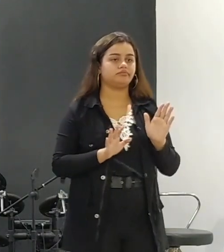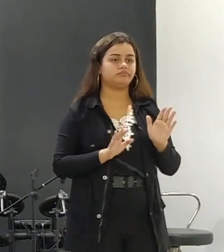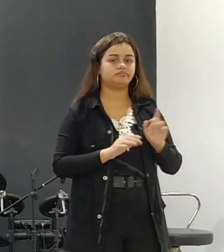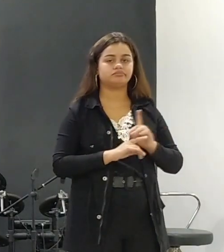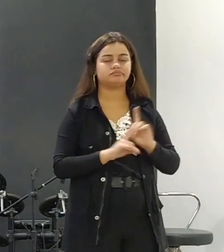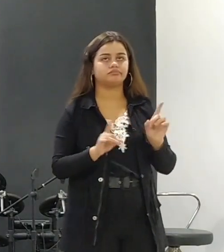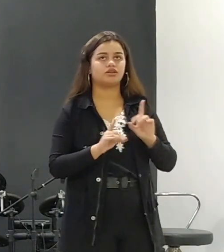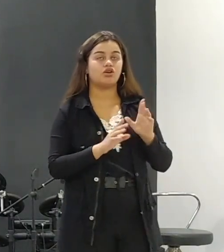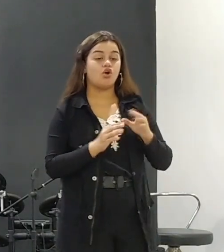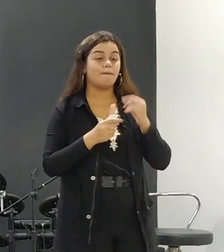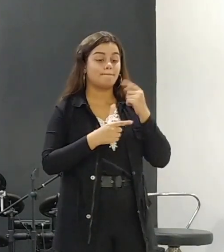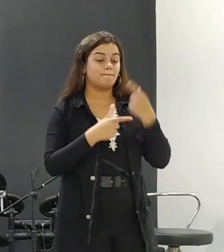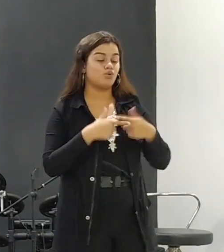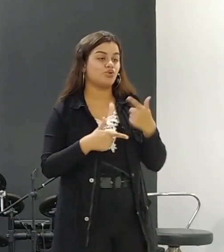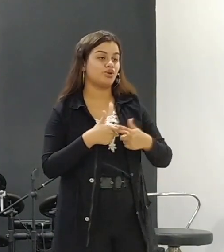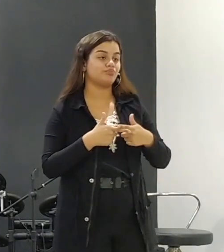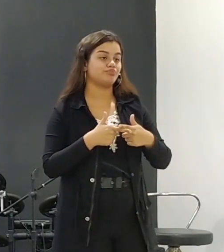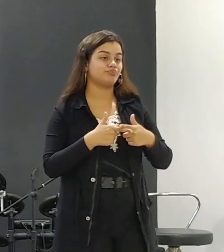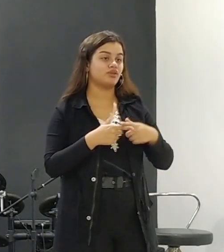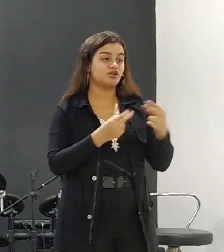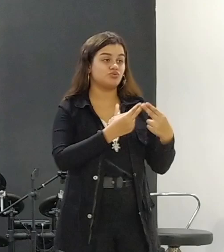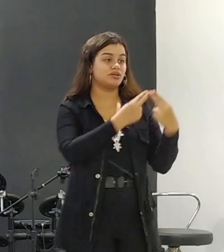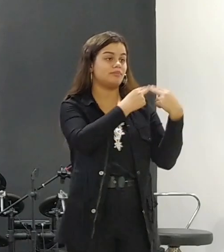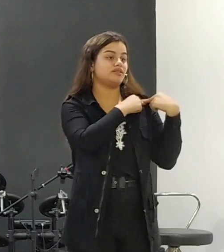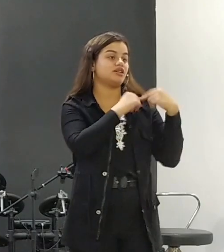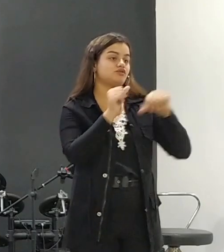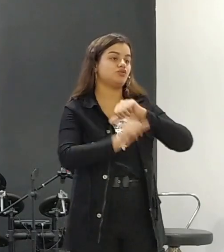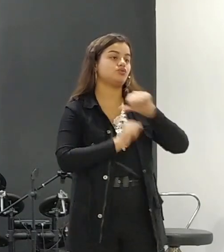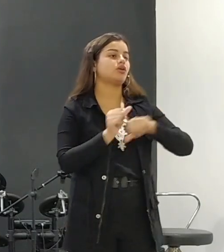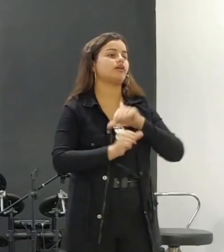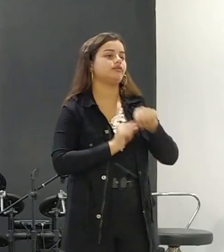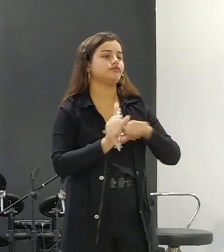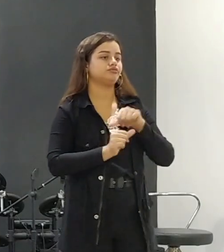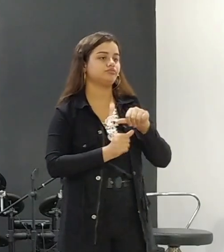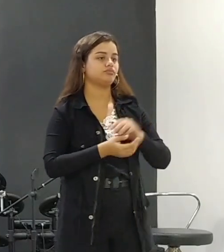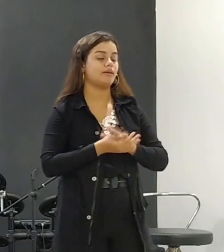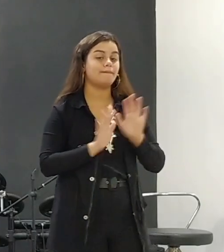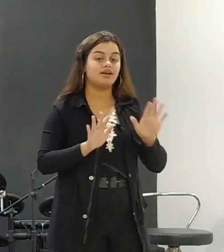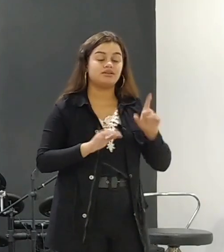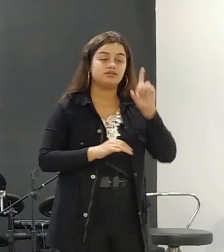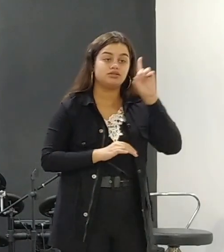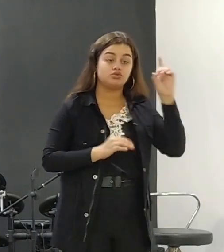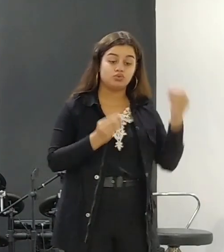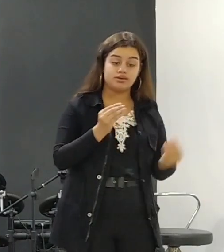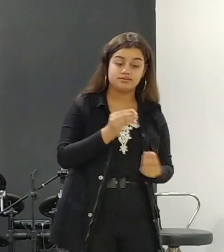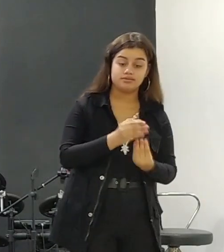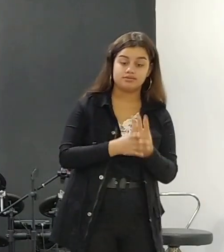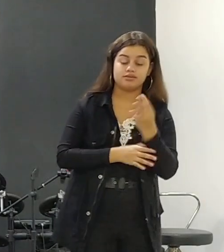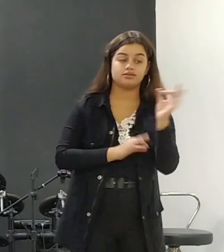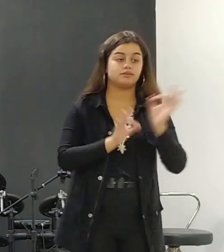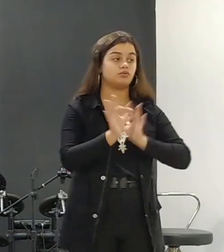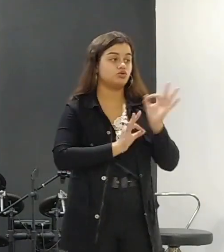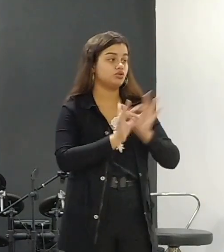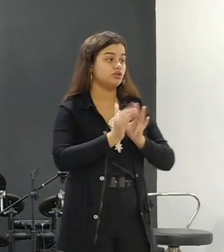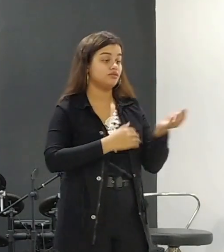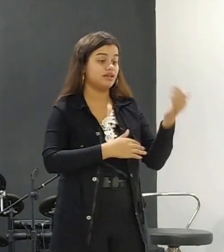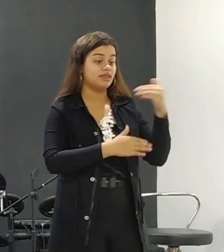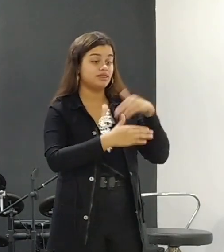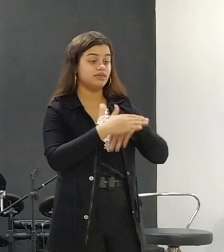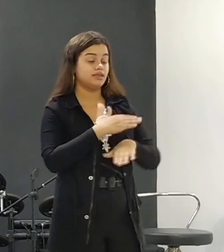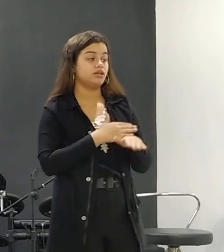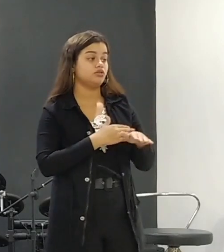os papéis foram se perdendo. Mas Deus, quando Ele cria esse projeto, Ele cria